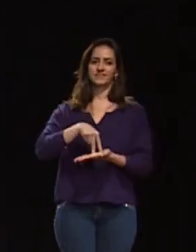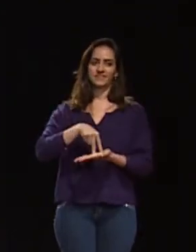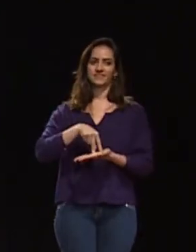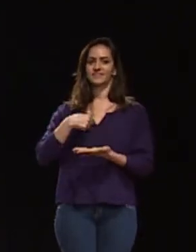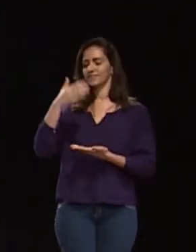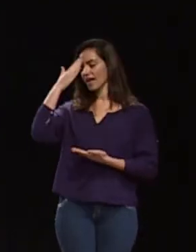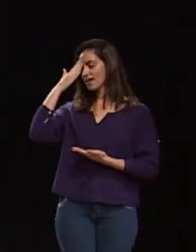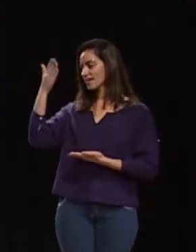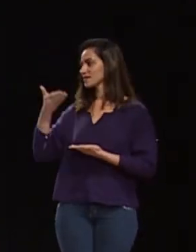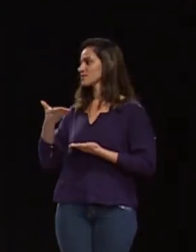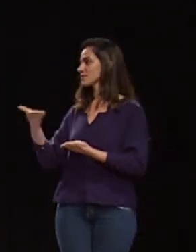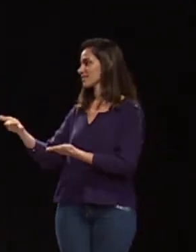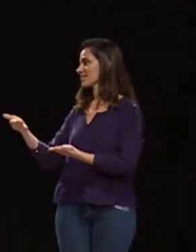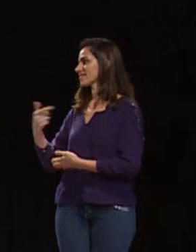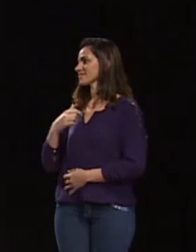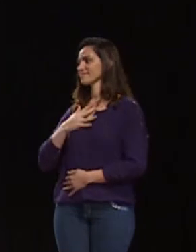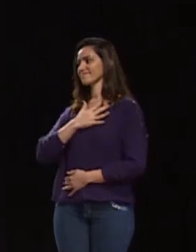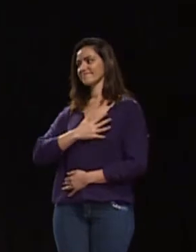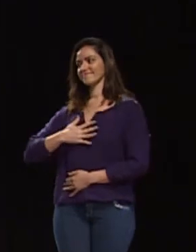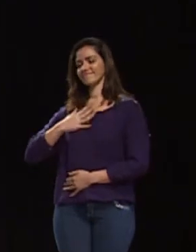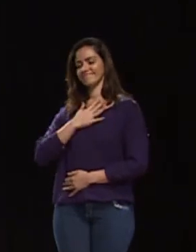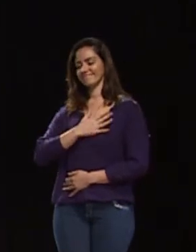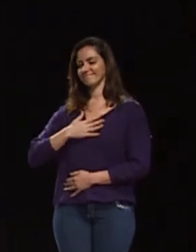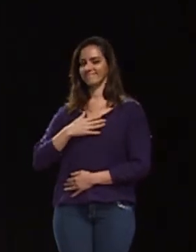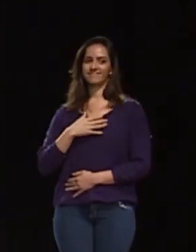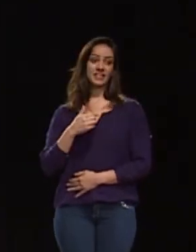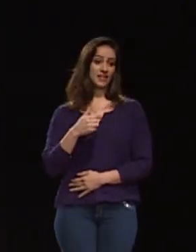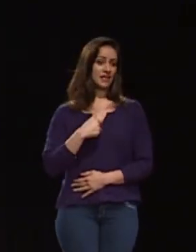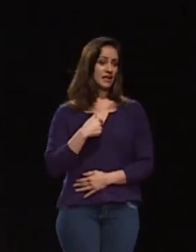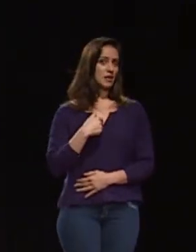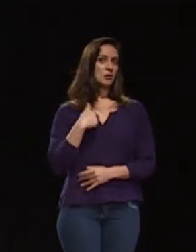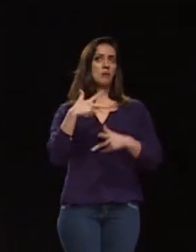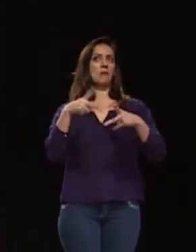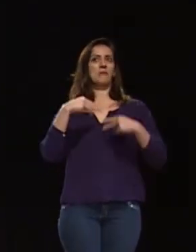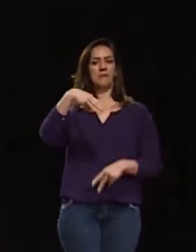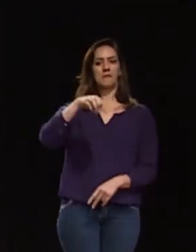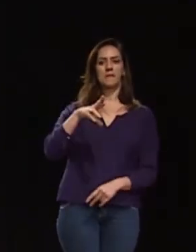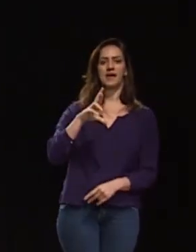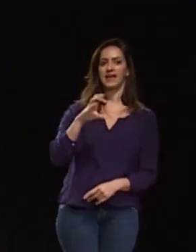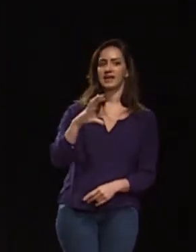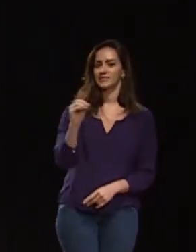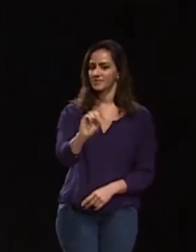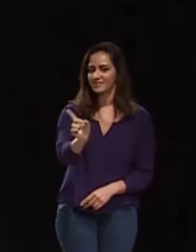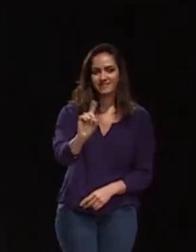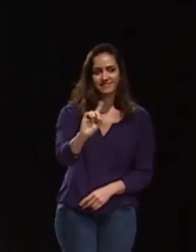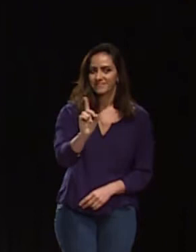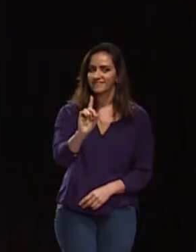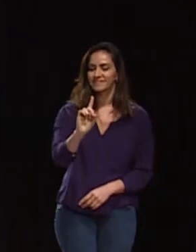E eu estou muito feliz de estar aqui, agradeço ao convite, fiquei realmente muito feliz de poder estar nesse espaço. Eu